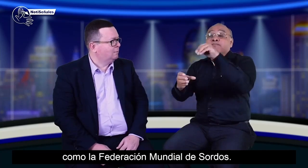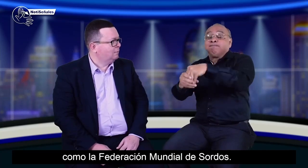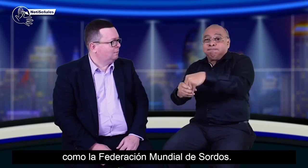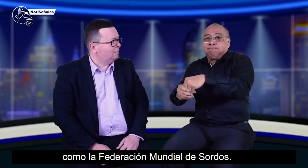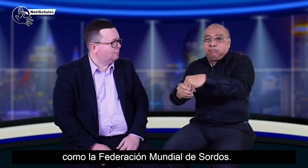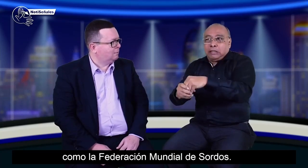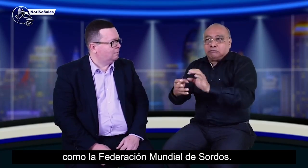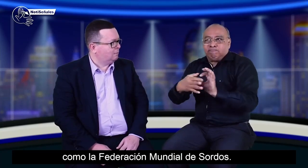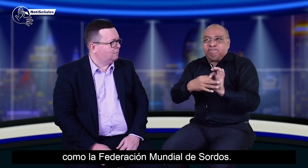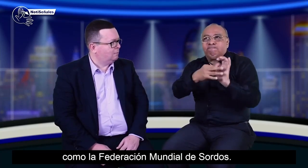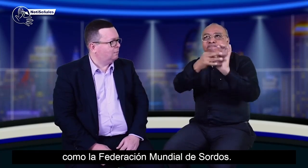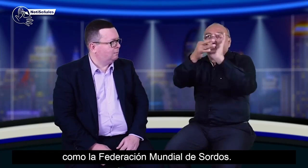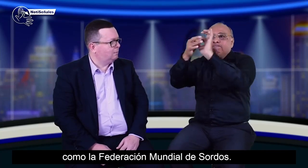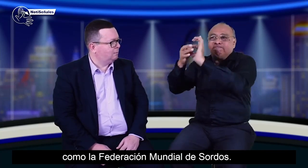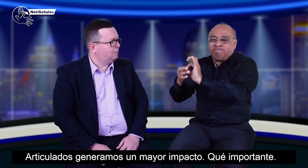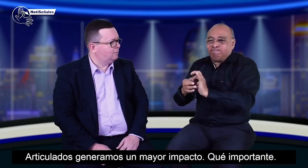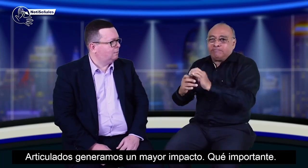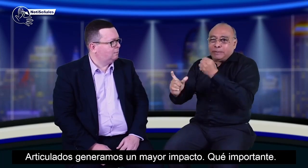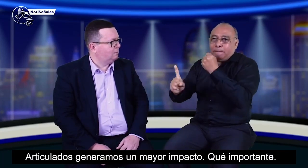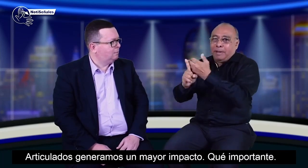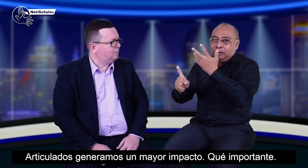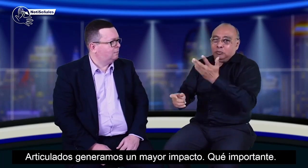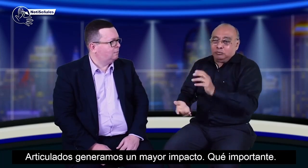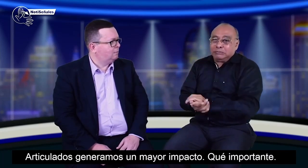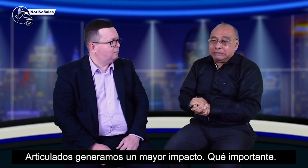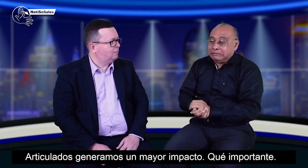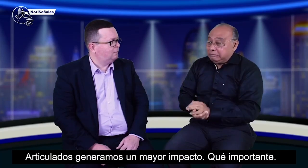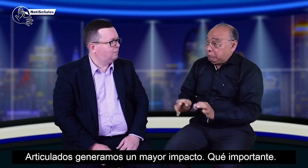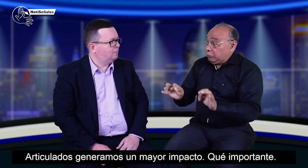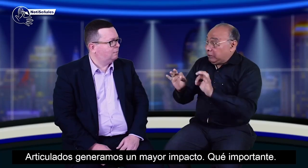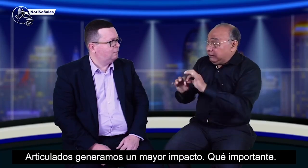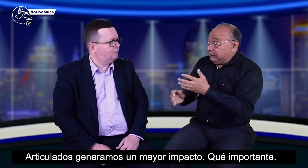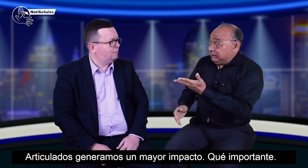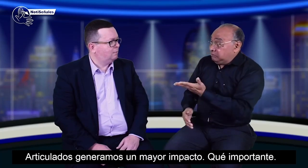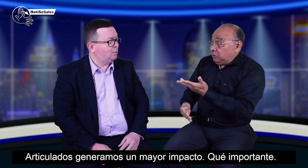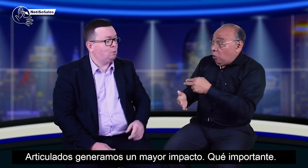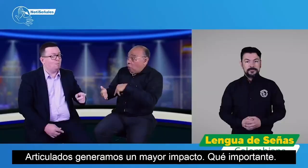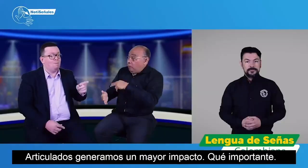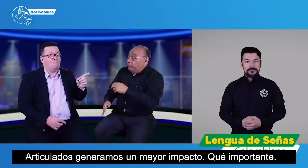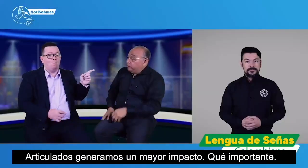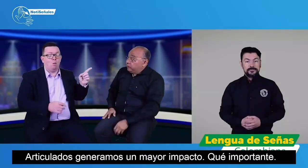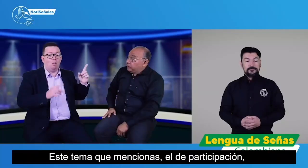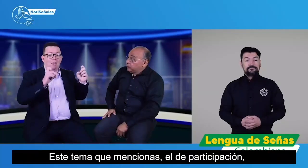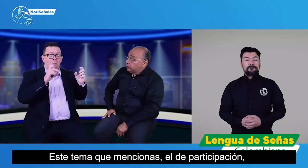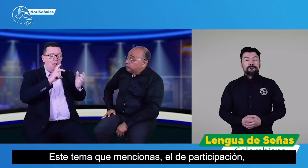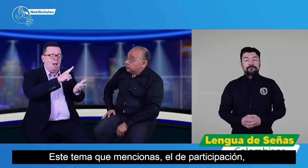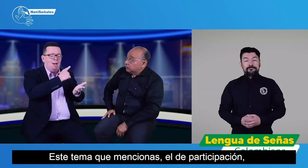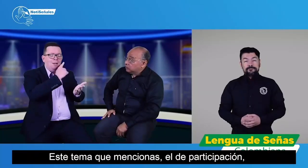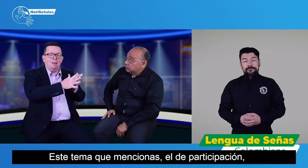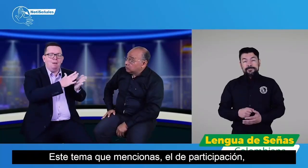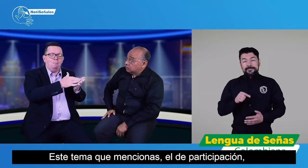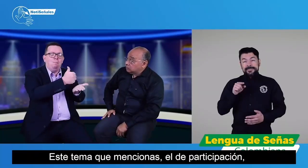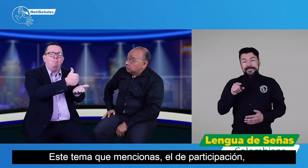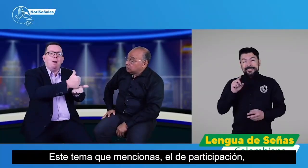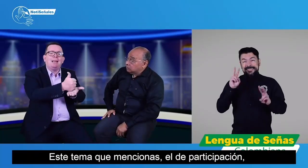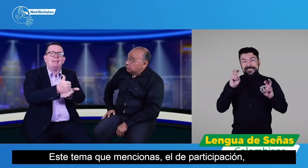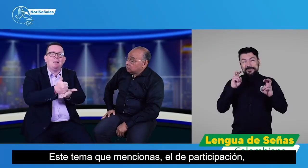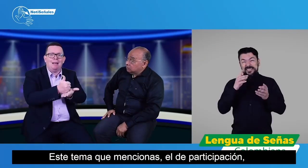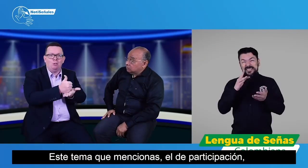como la Federación Mundial de Sordos. Articulados generamos un mayor impacto, que es importante. Este tema que mencionas, el de